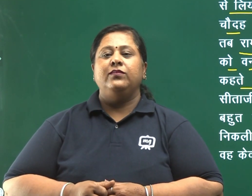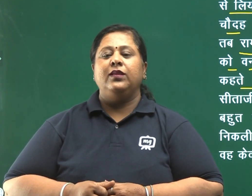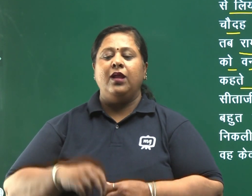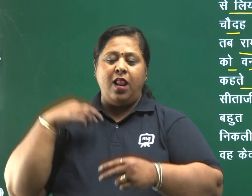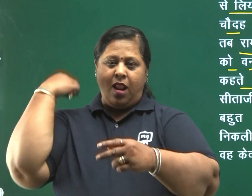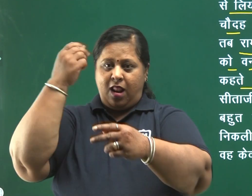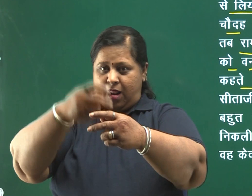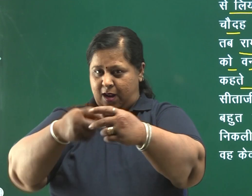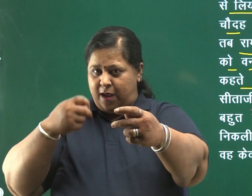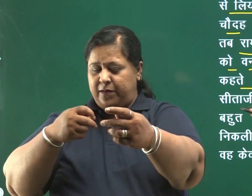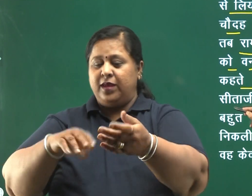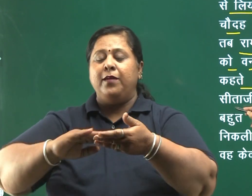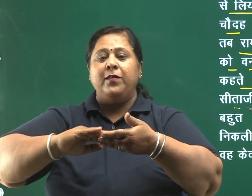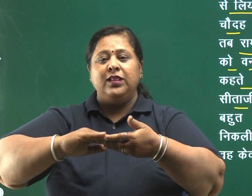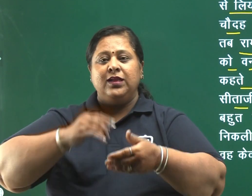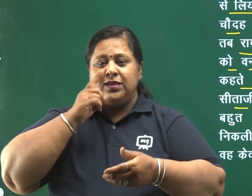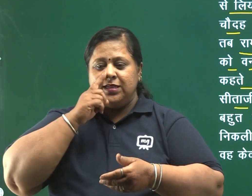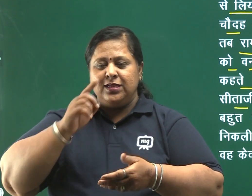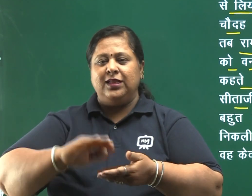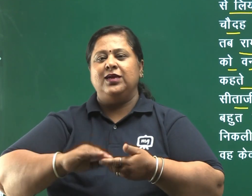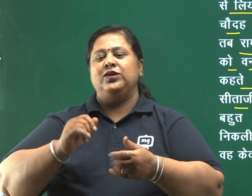राम की पत्नी सीता जी